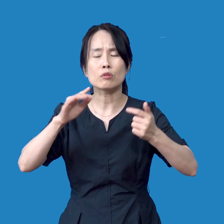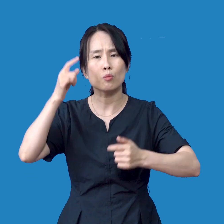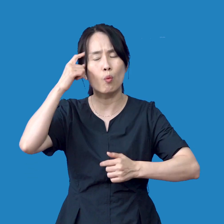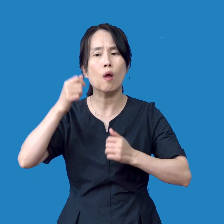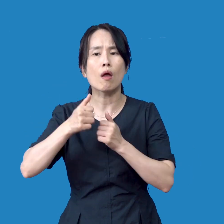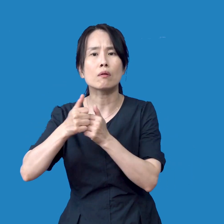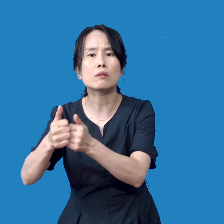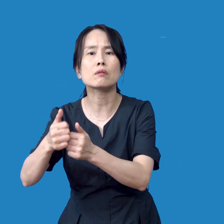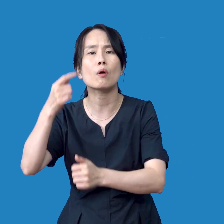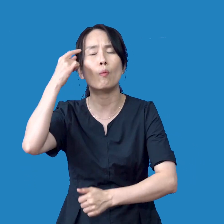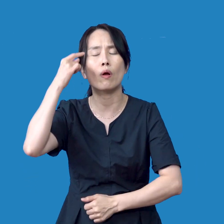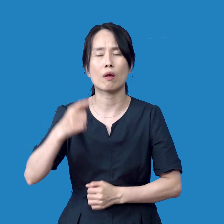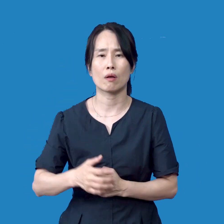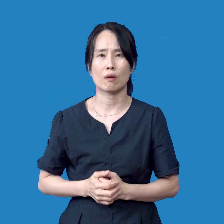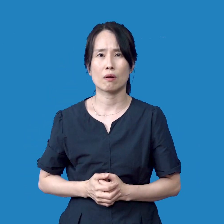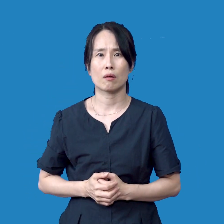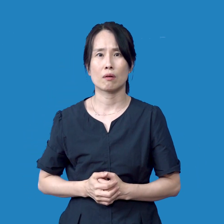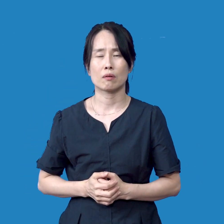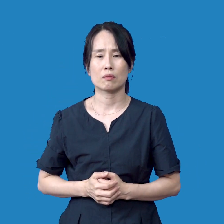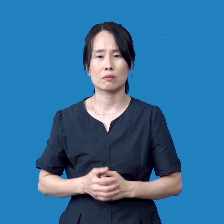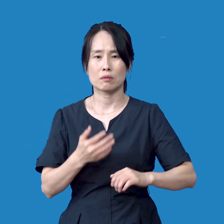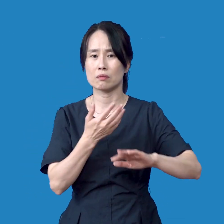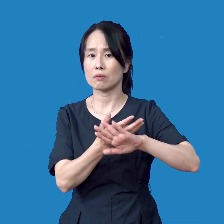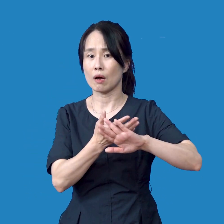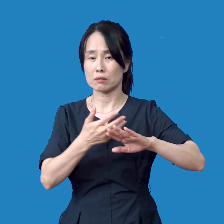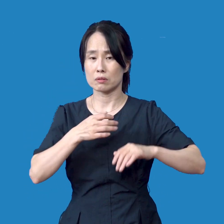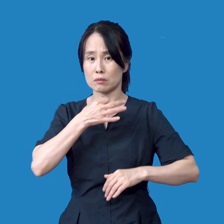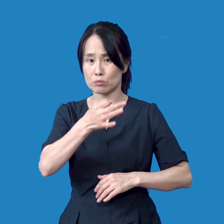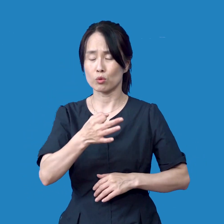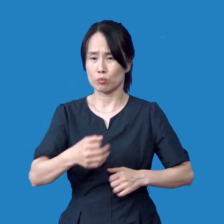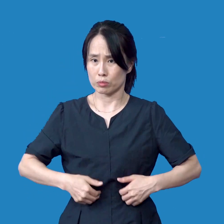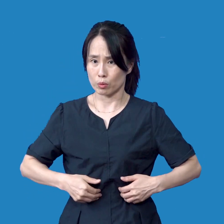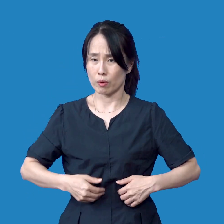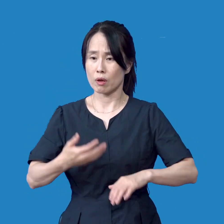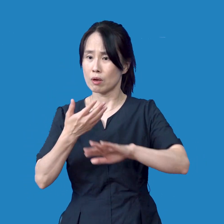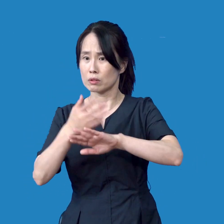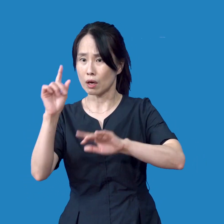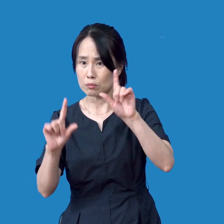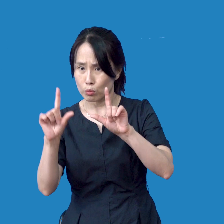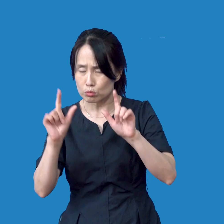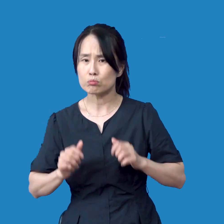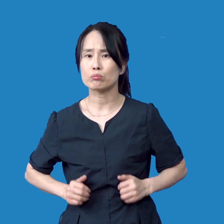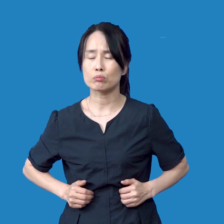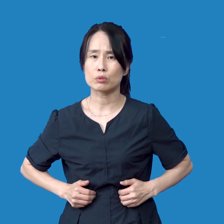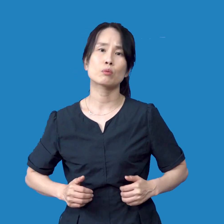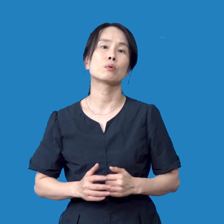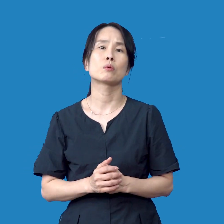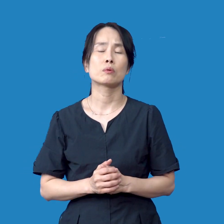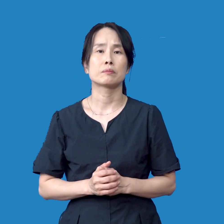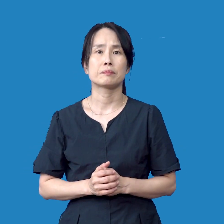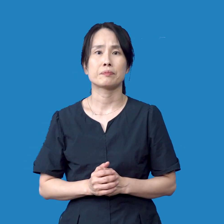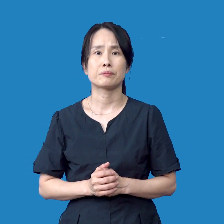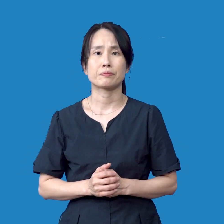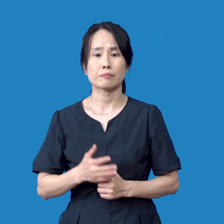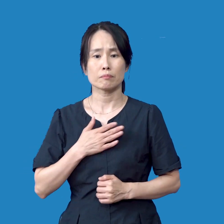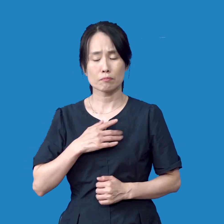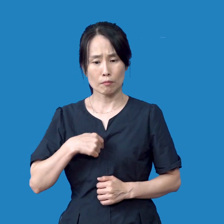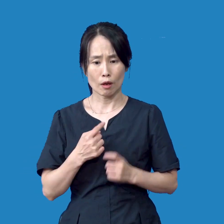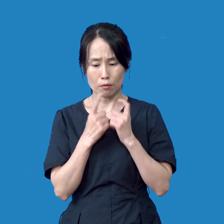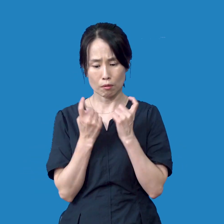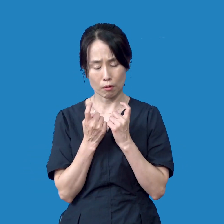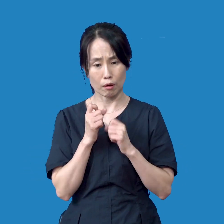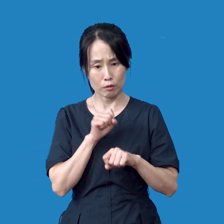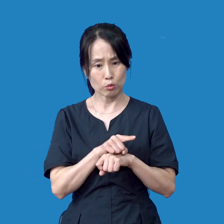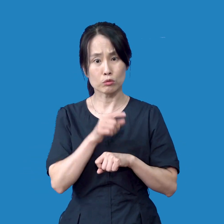것입니까? 다른 소리도 나와야 합니다. 다른 모습도 있어야 합니다. 자기 개성이 있는데